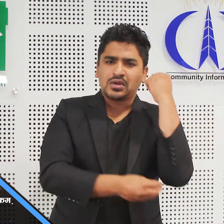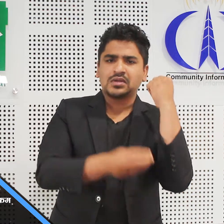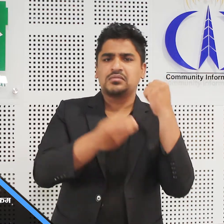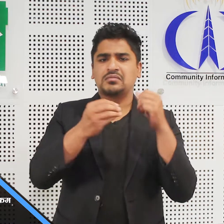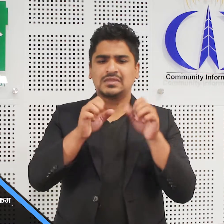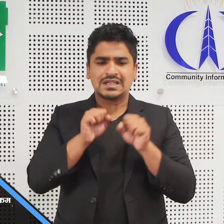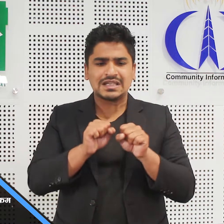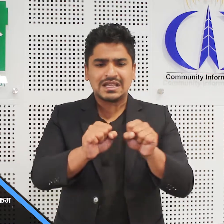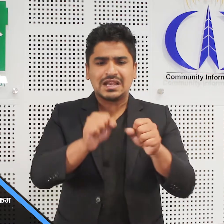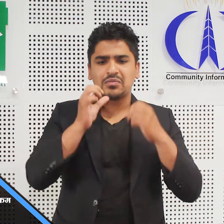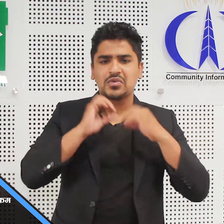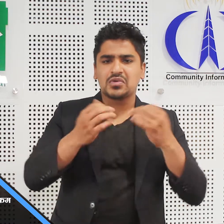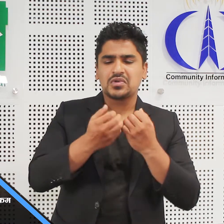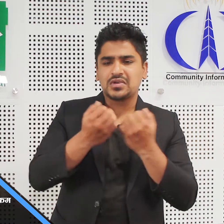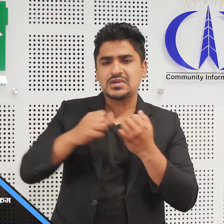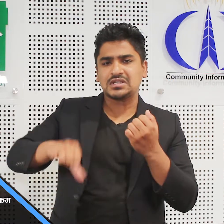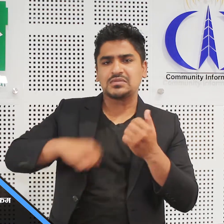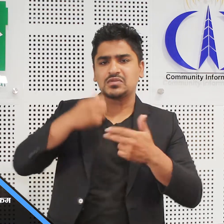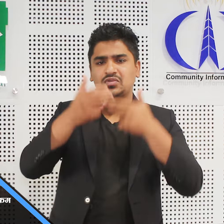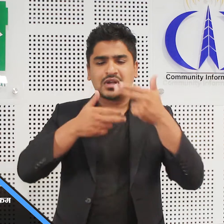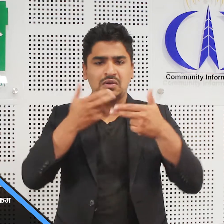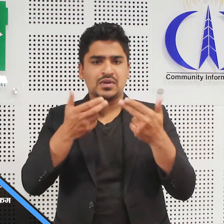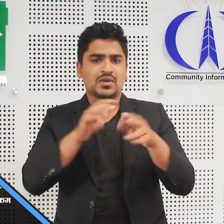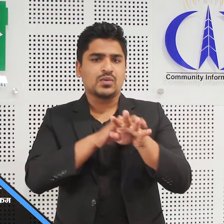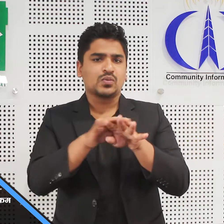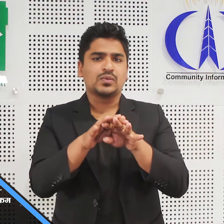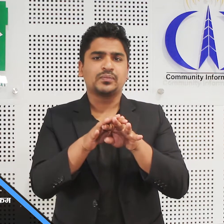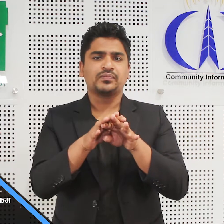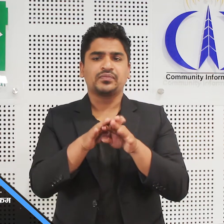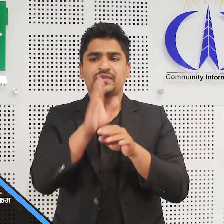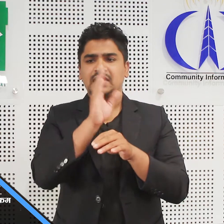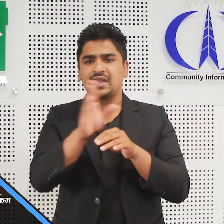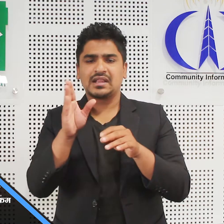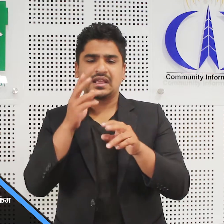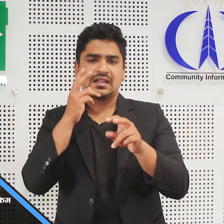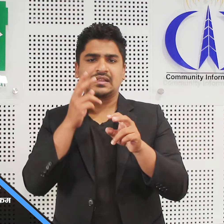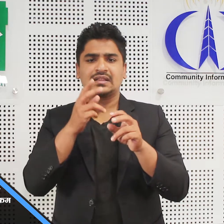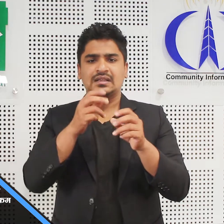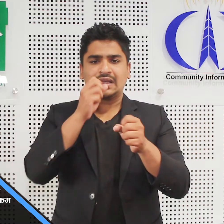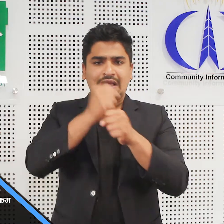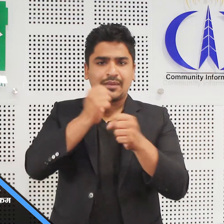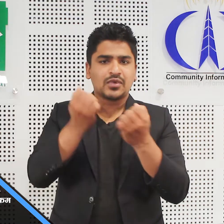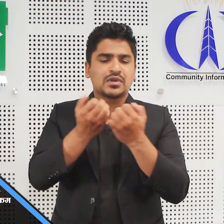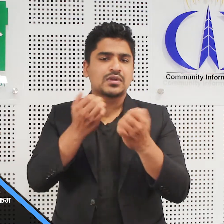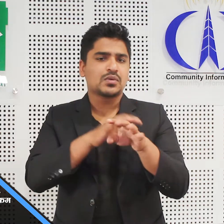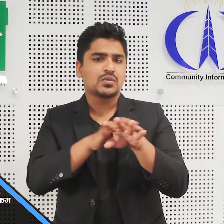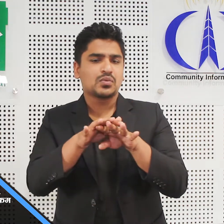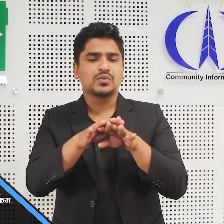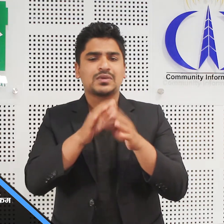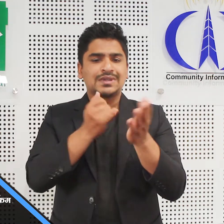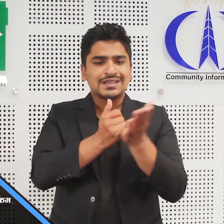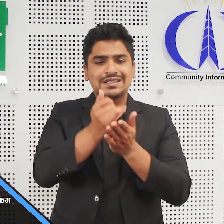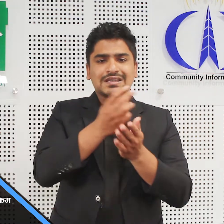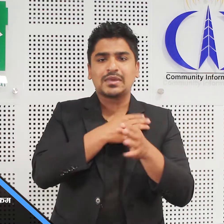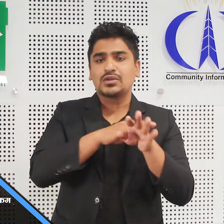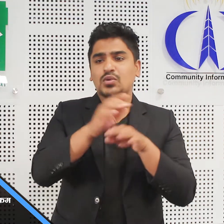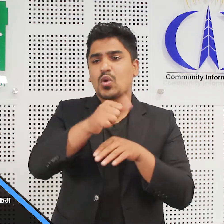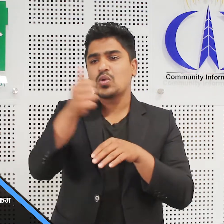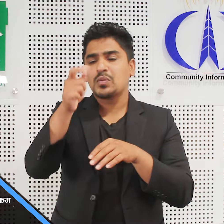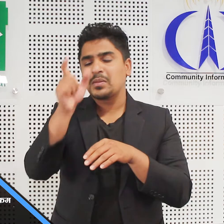चलाएर जीविका चलाउने अनि यातायात मजदुरहरू या कृषि मजदुरहरू अनि अन्य मजदुरहरू मजदुरी